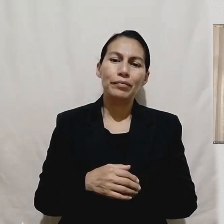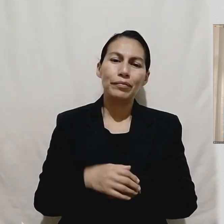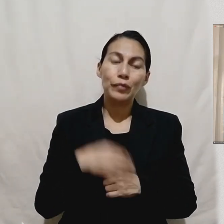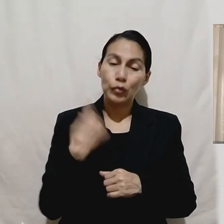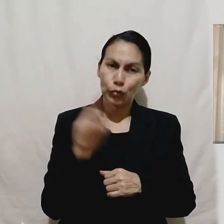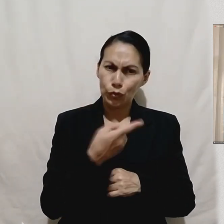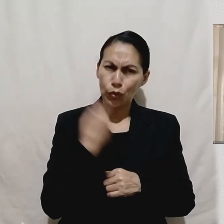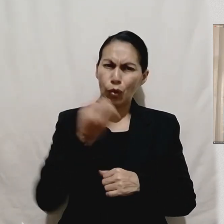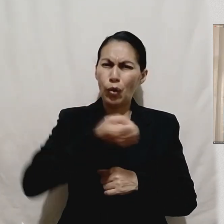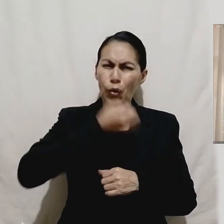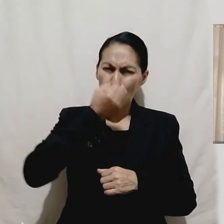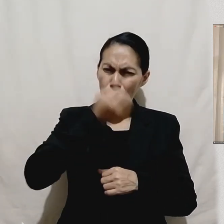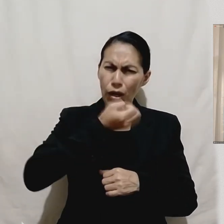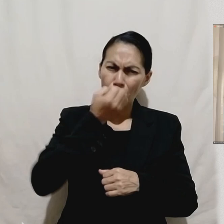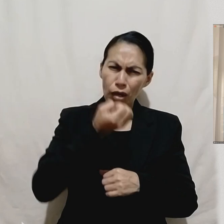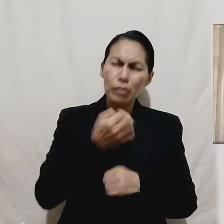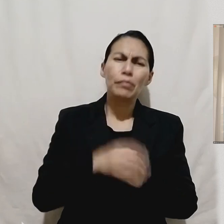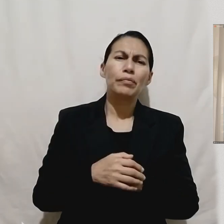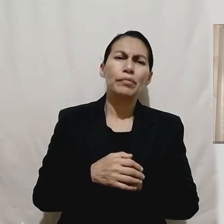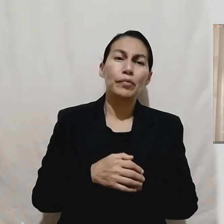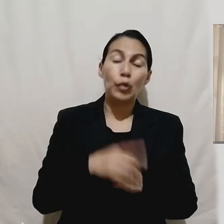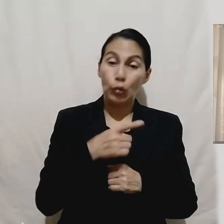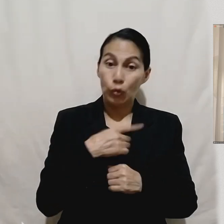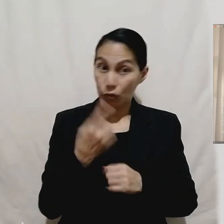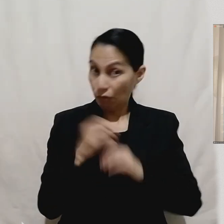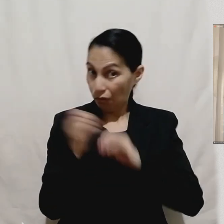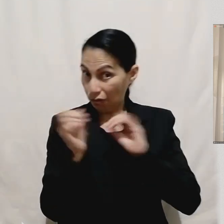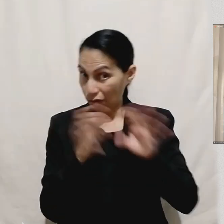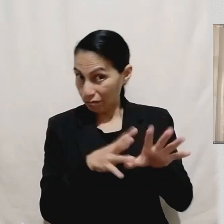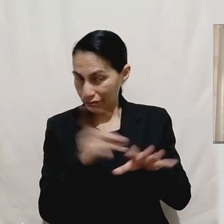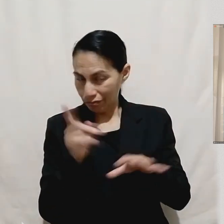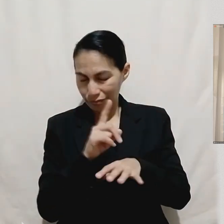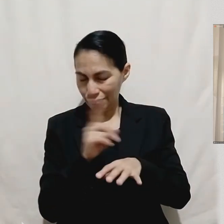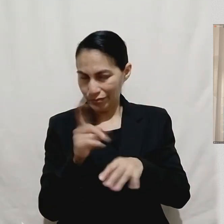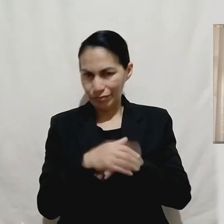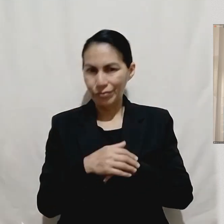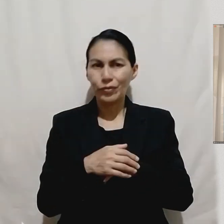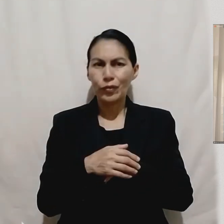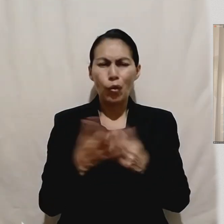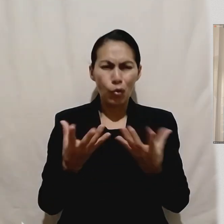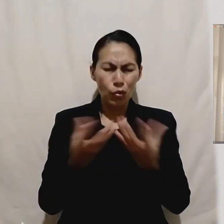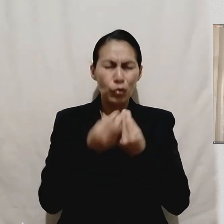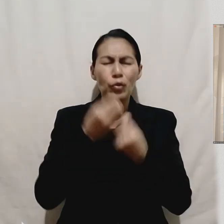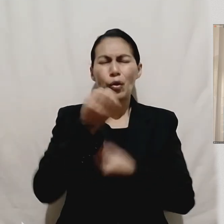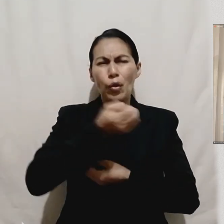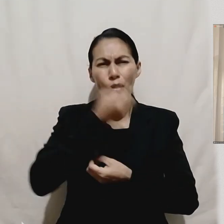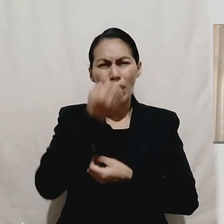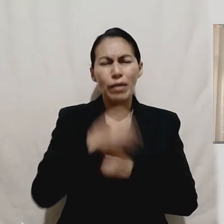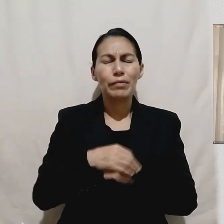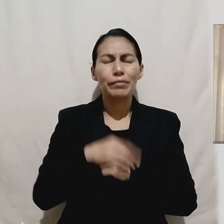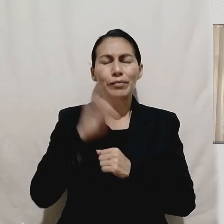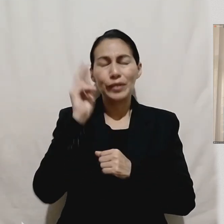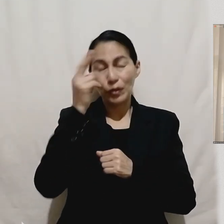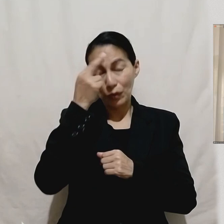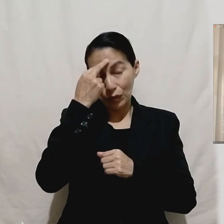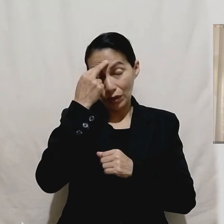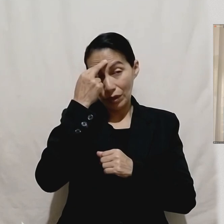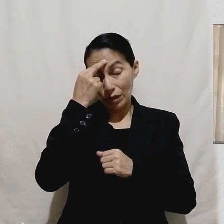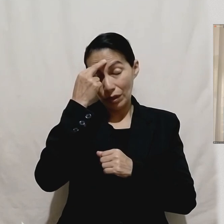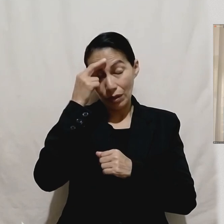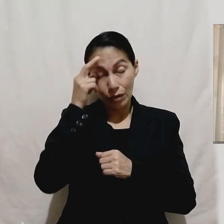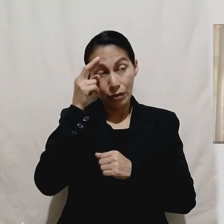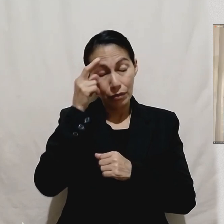vamos a estar juntos en oración no te vamos a dejar Recuerden que hay un grupo de